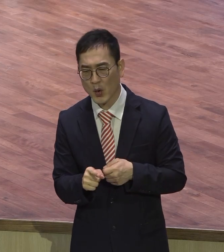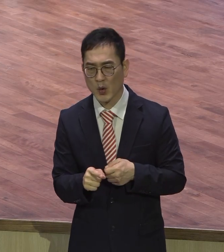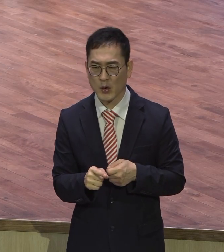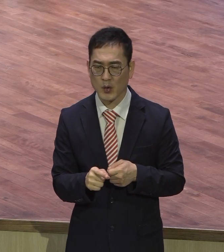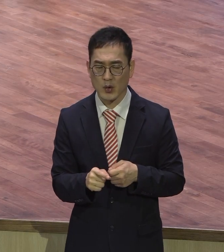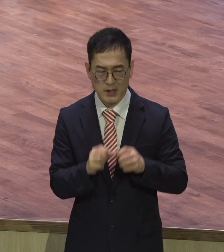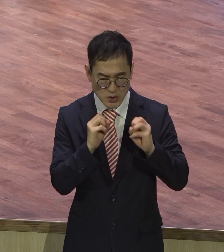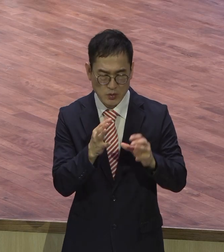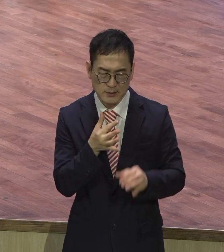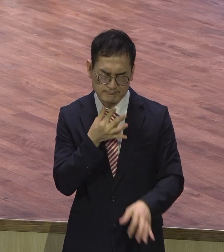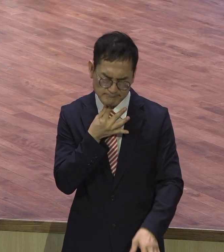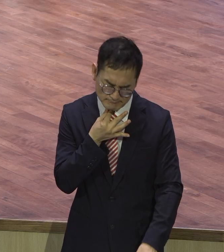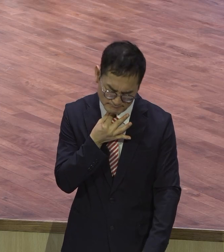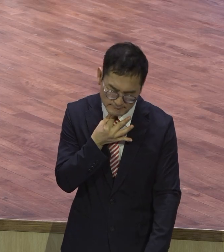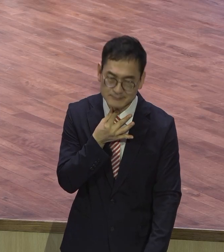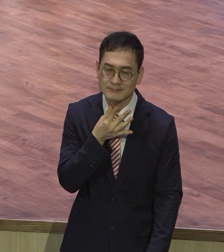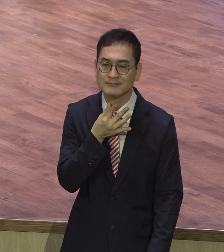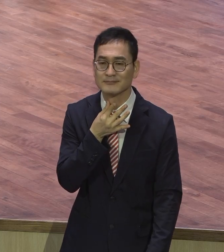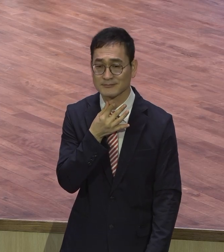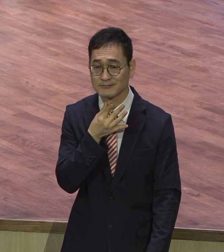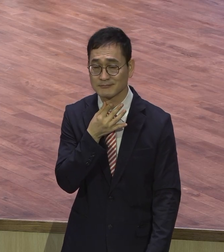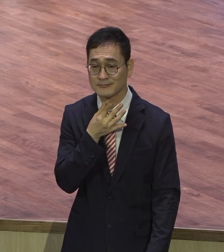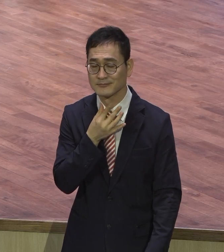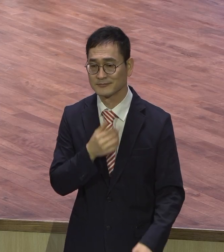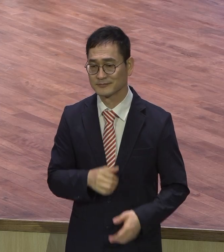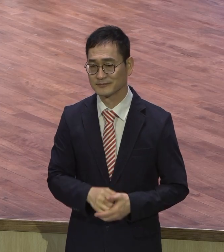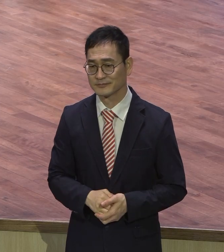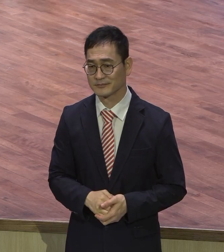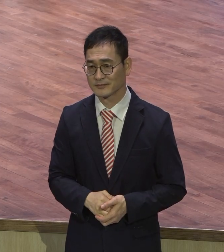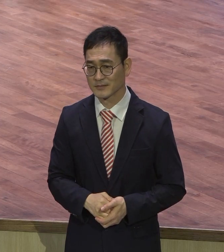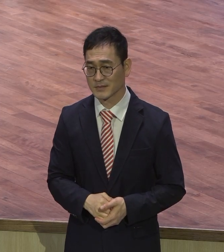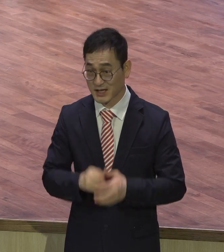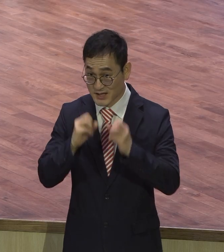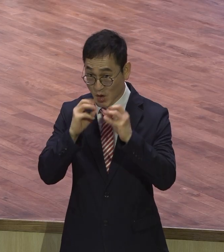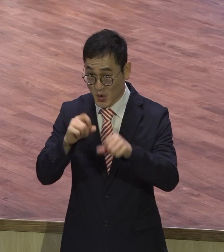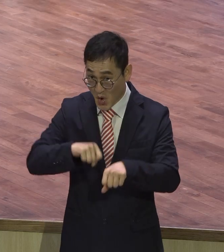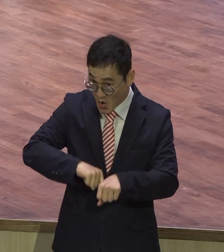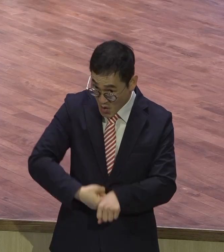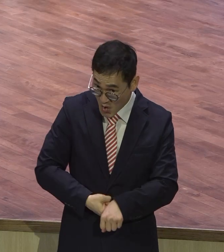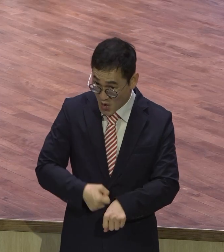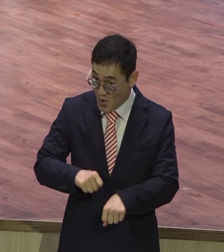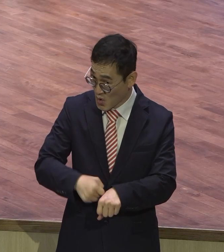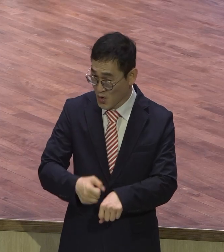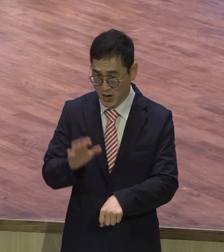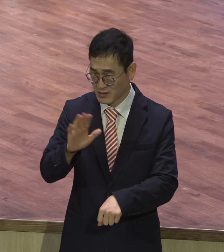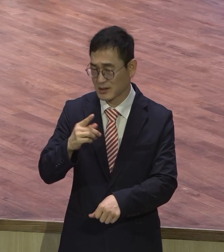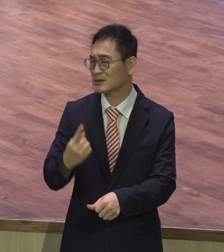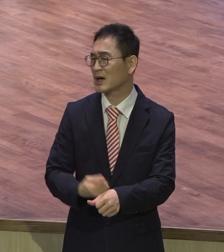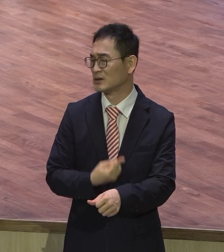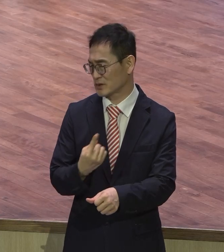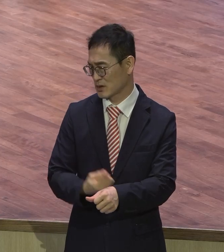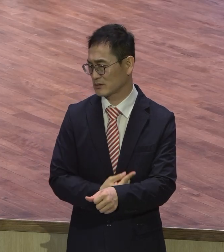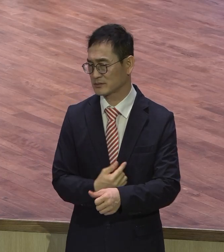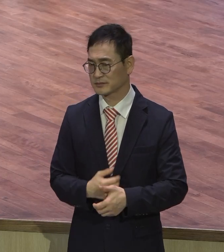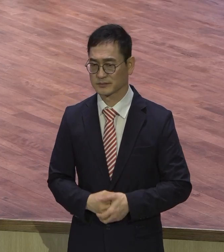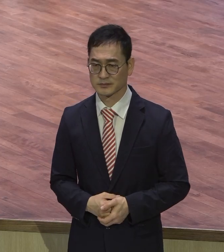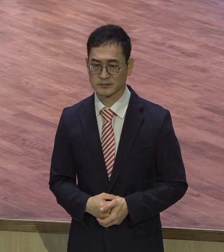정확한 구원받은 자의 모습이에요. 전도는 하라는 게 아니에요. 되어지게 돼 있어요. 마태가